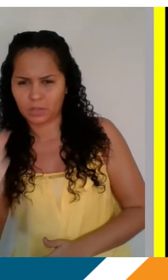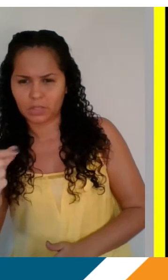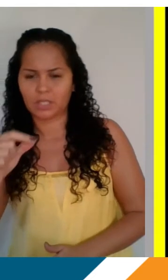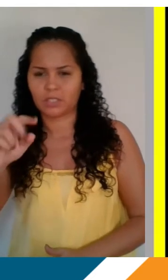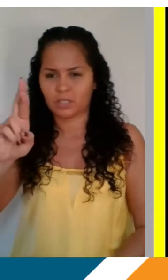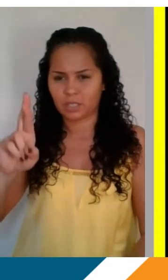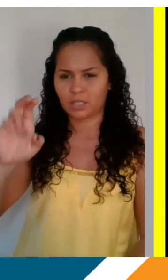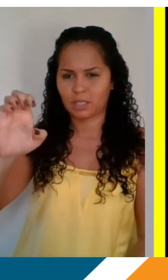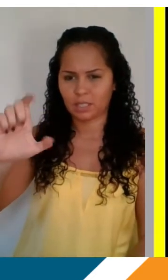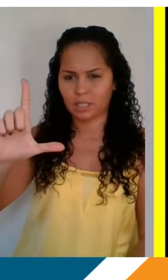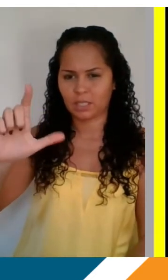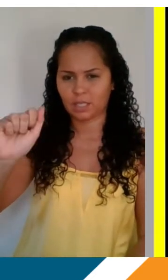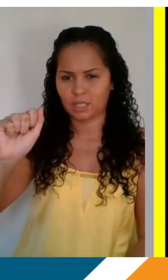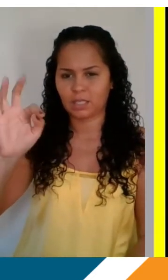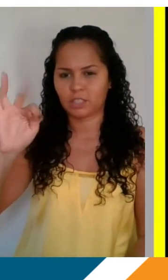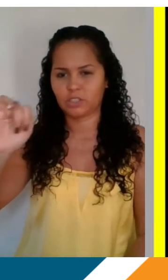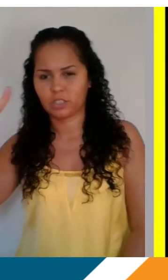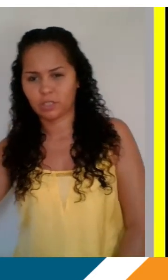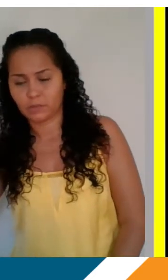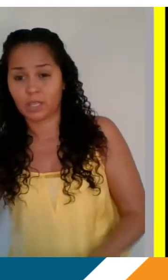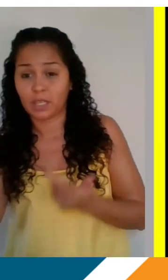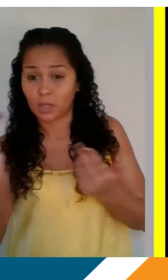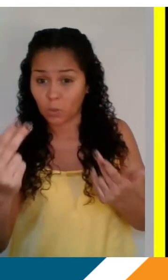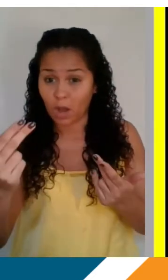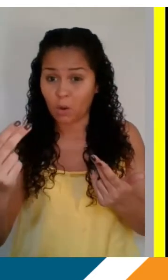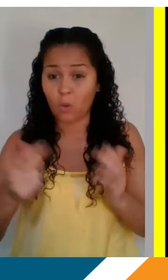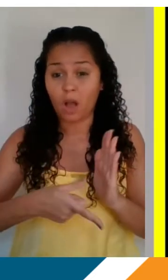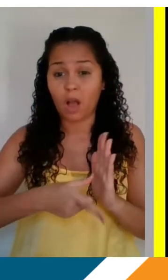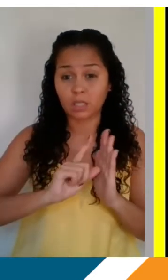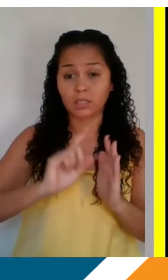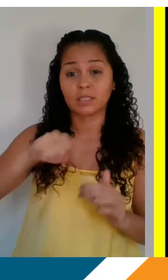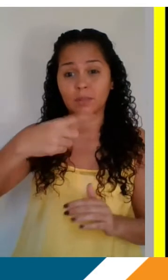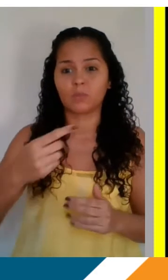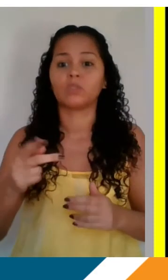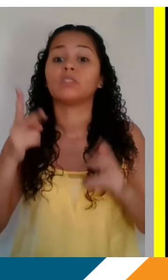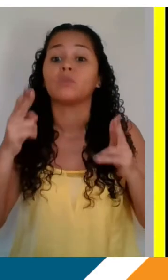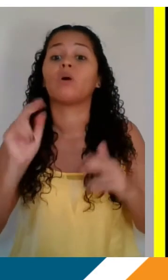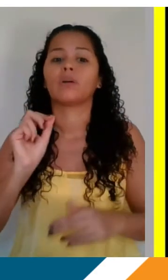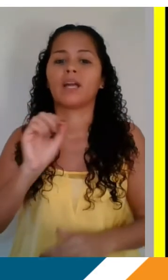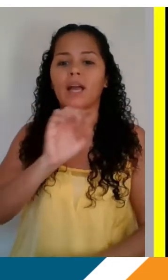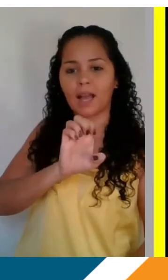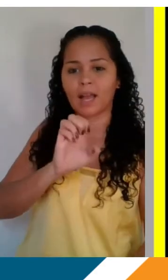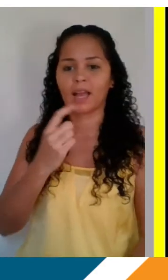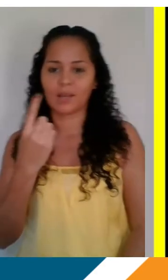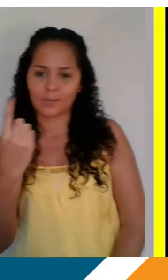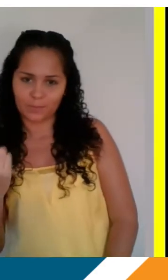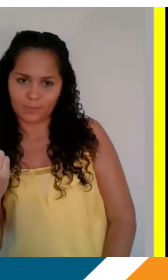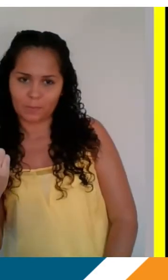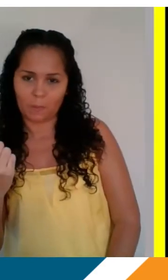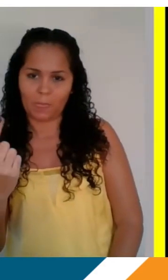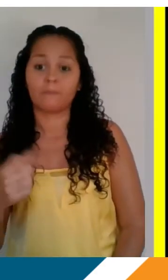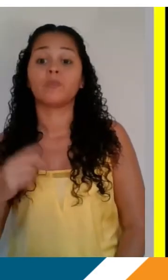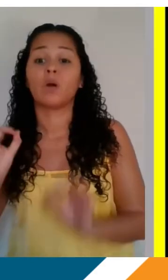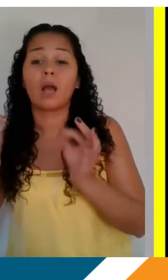relativa antes e depois da colisão igual uma à outra, esse Ezinho aqui vai ser igual a 1 e a gente classifica essa colisão